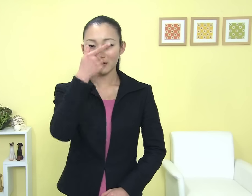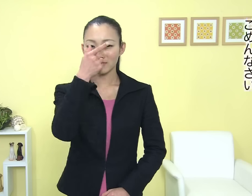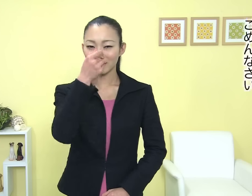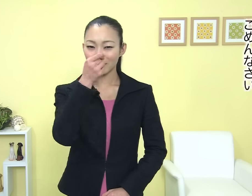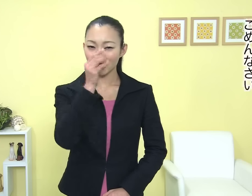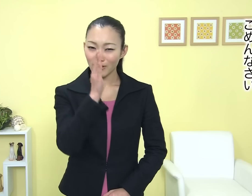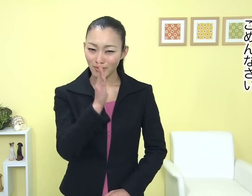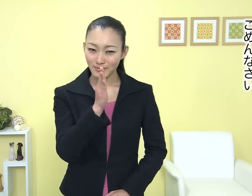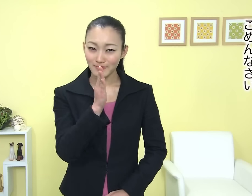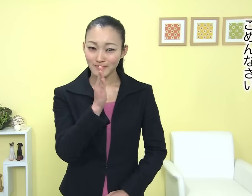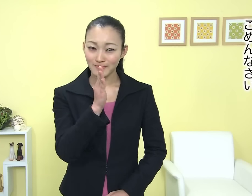ごめんなさい。